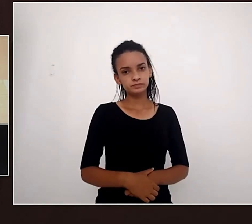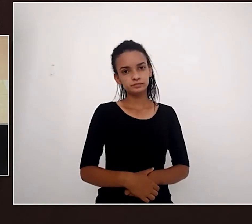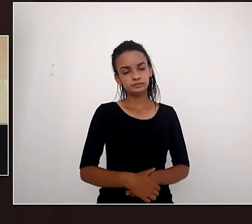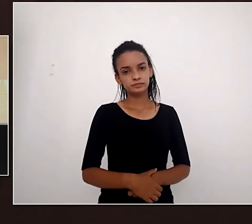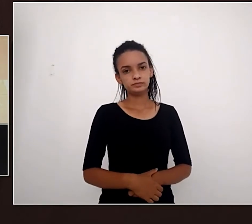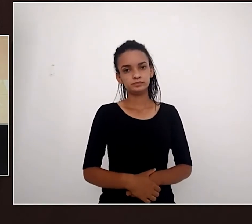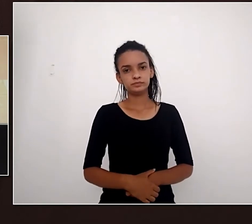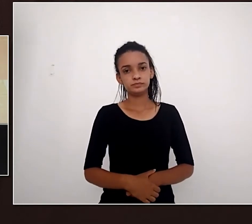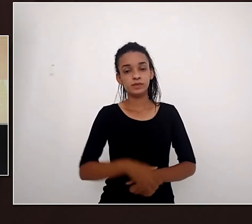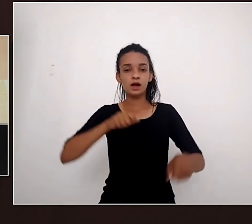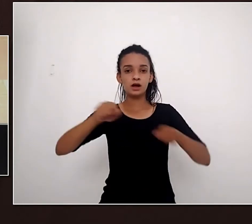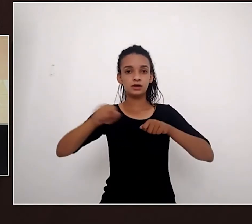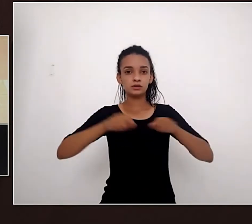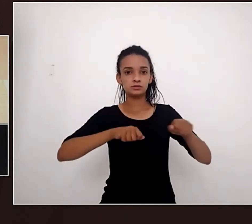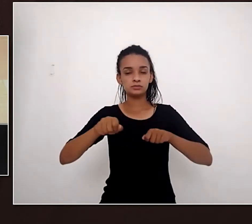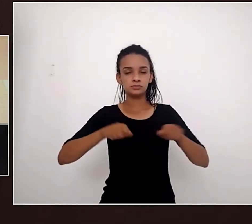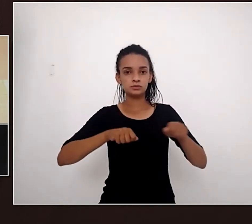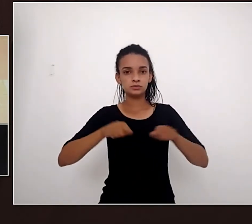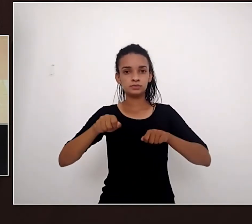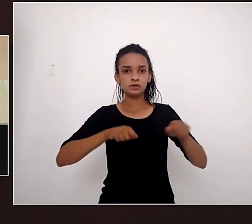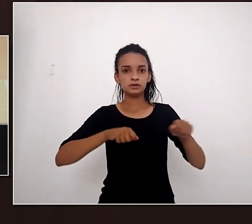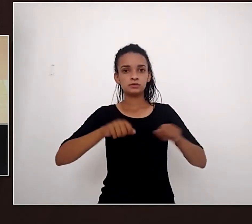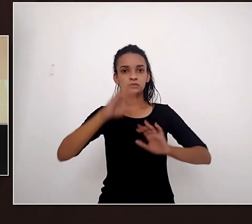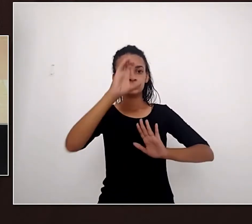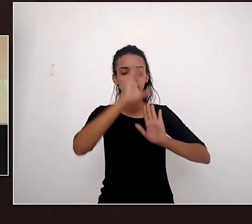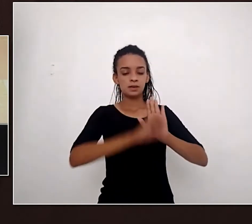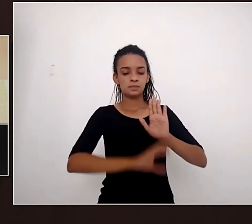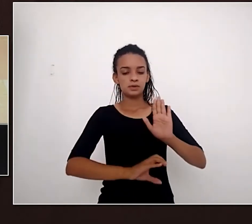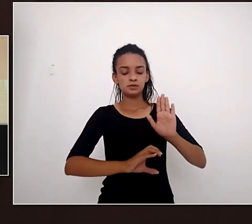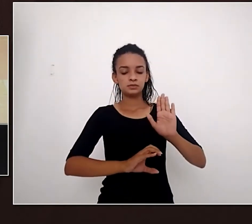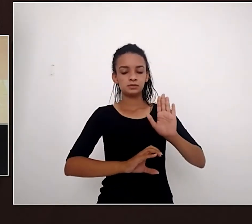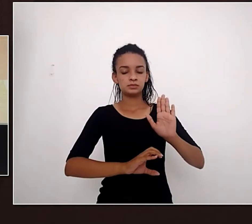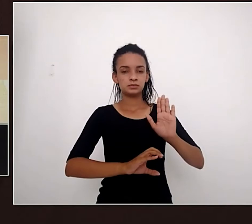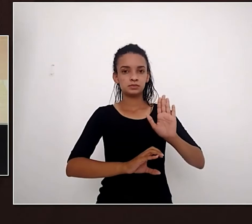Atos, onde eu falei? Atos